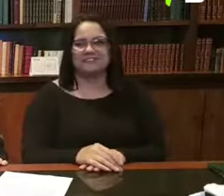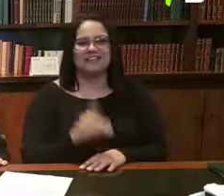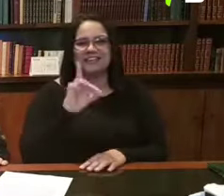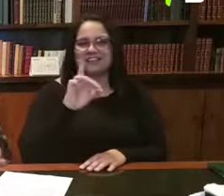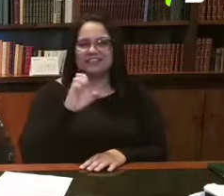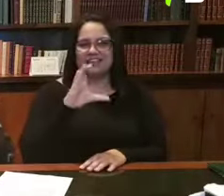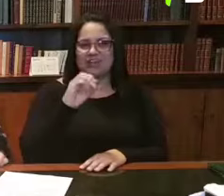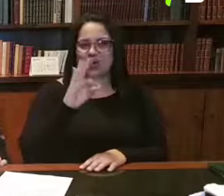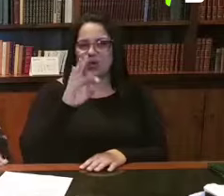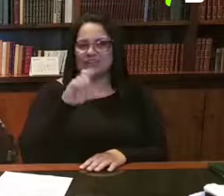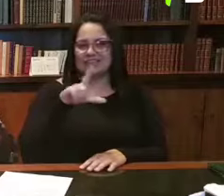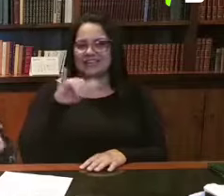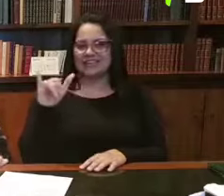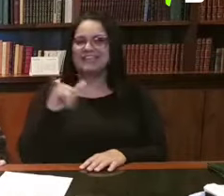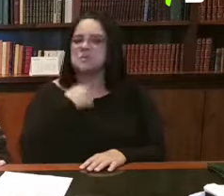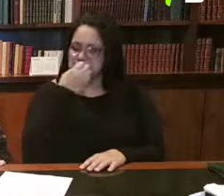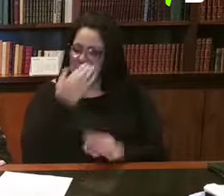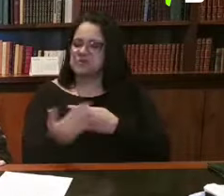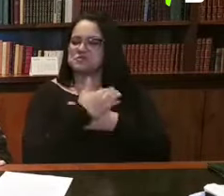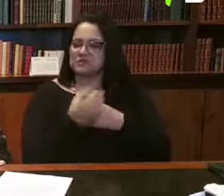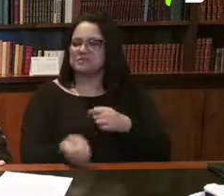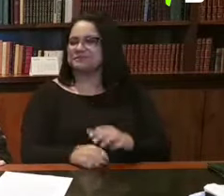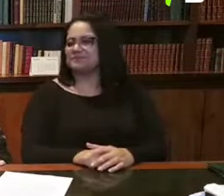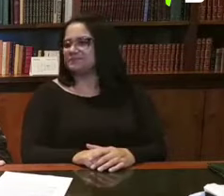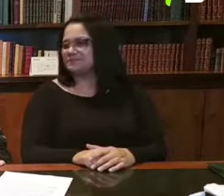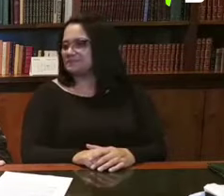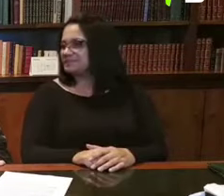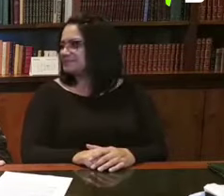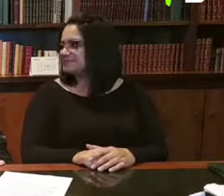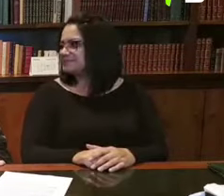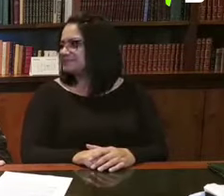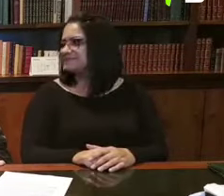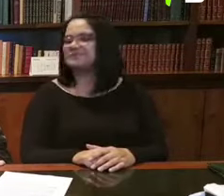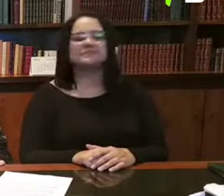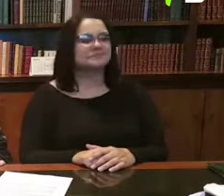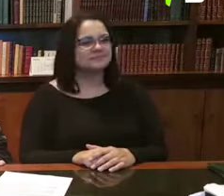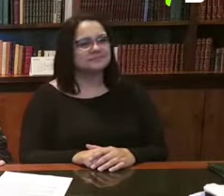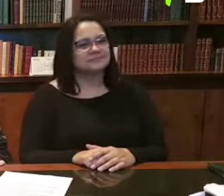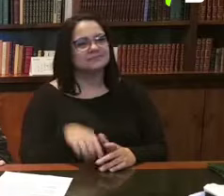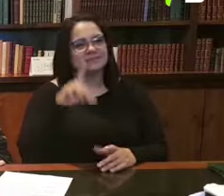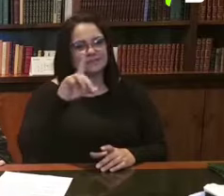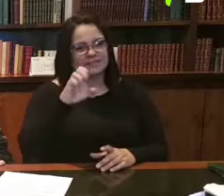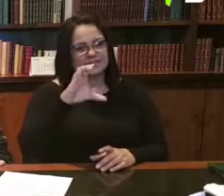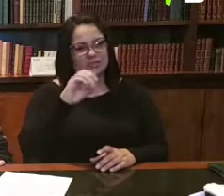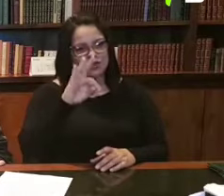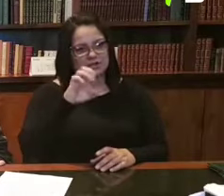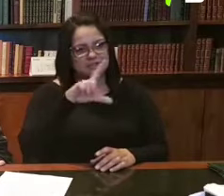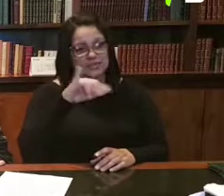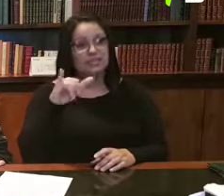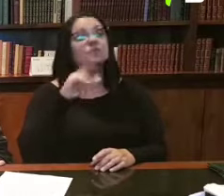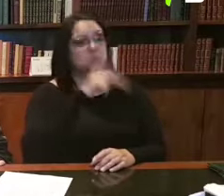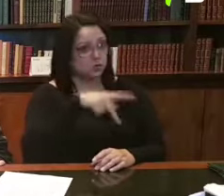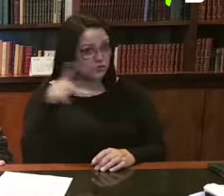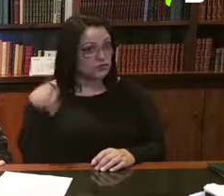decote dela é botar folha recortou nós vamos ver aqui ó a influência de uma na escolha de qual foi professor